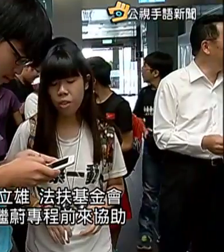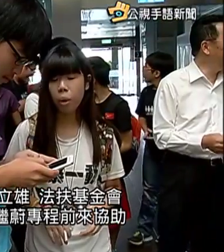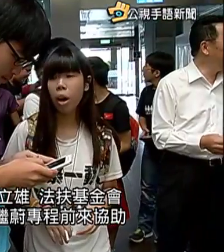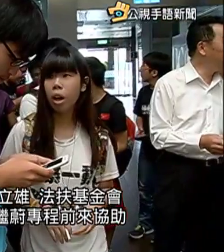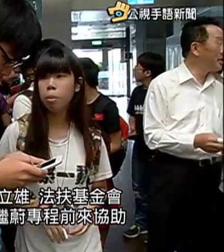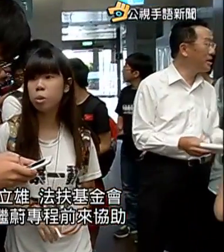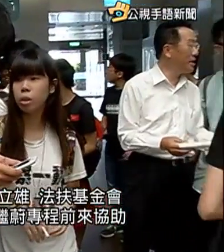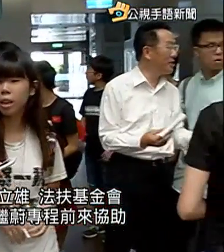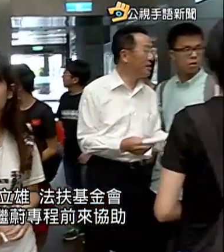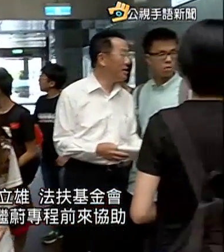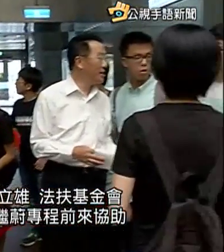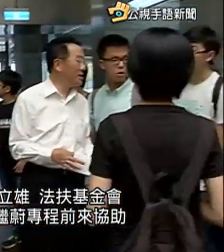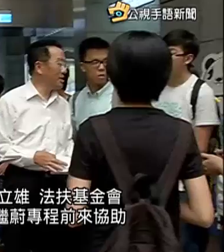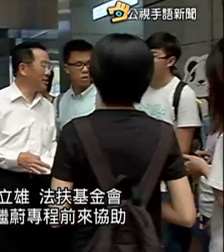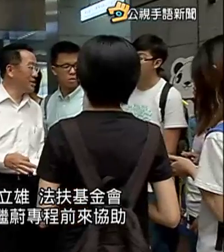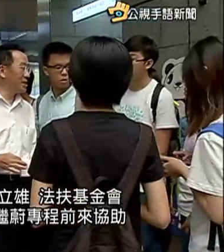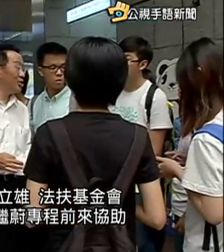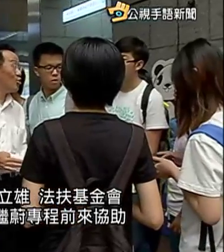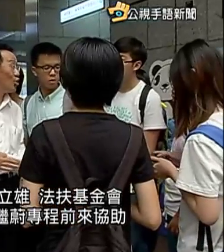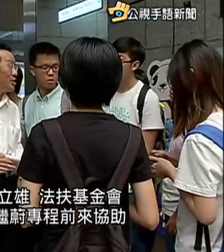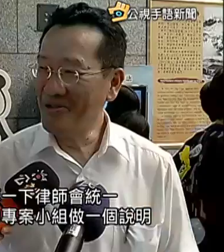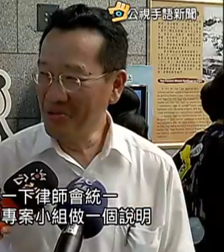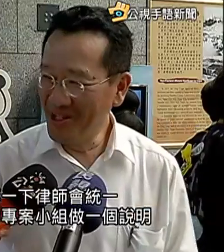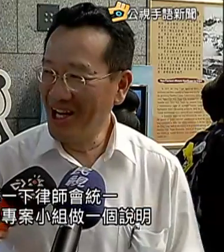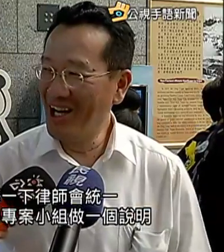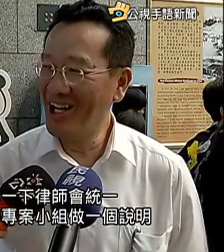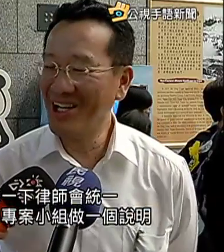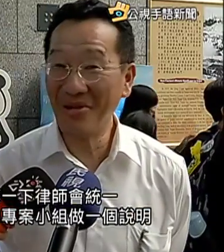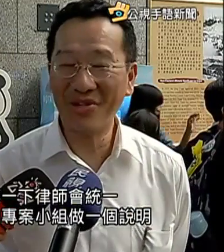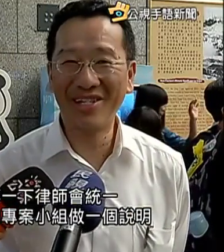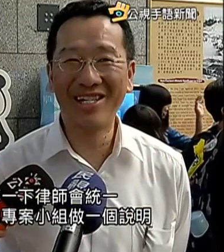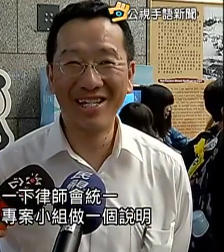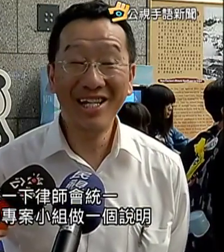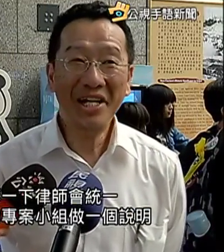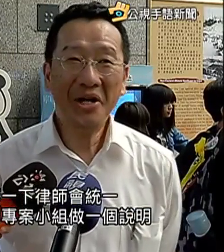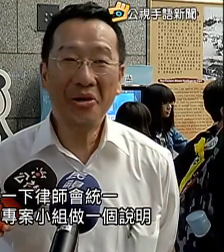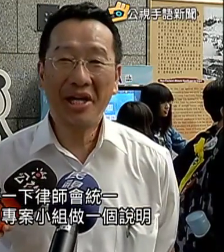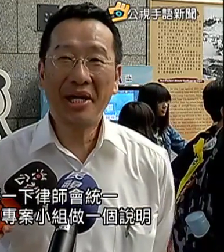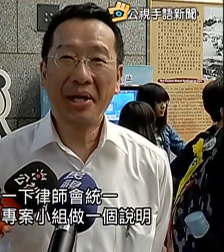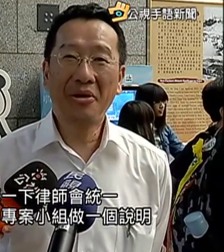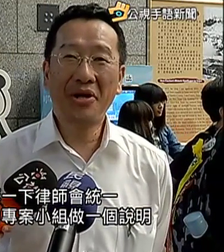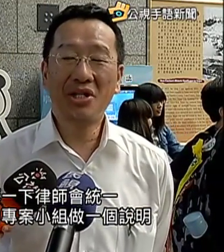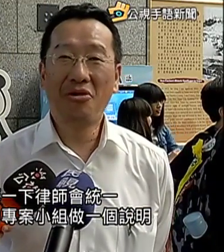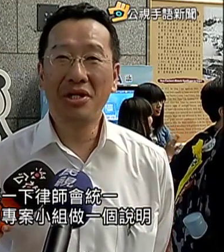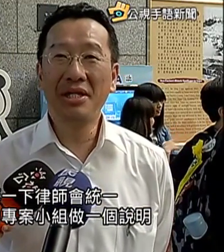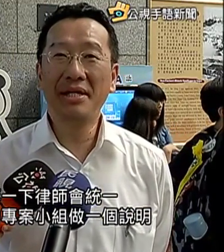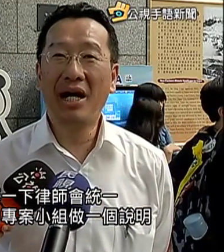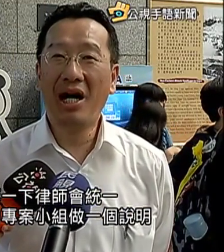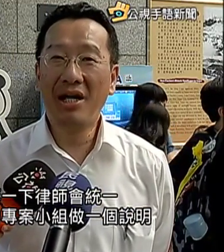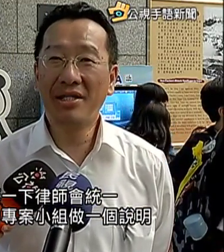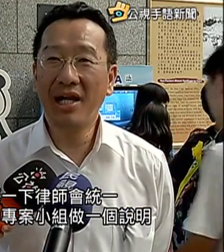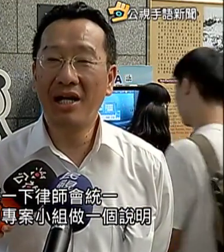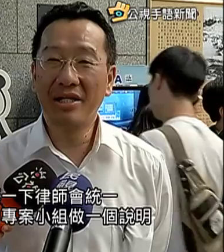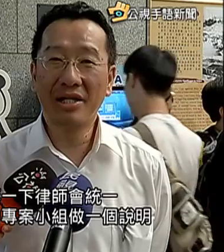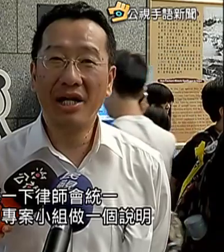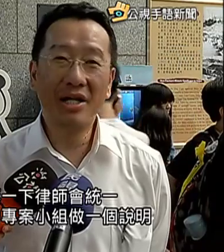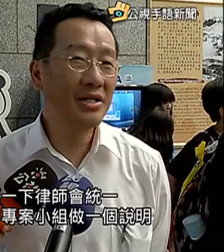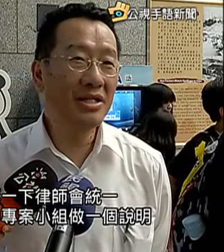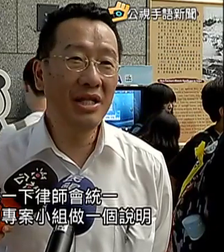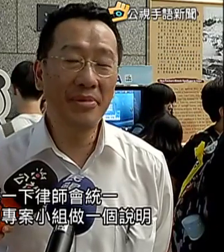卫专程前来协助。 我们等下律师会统一向台北市